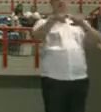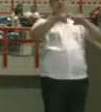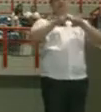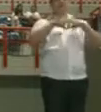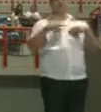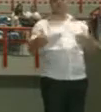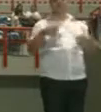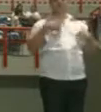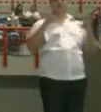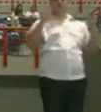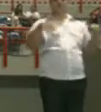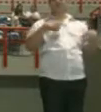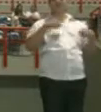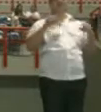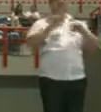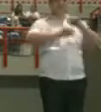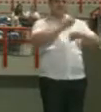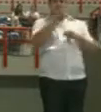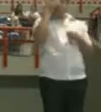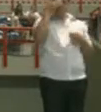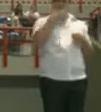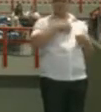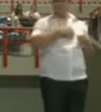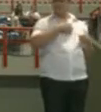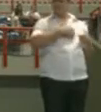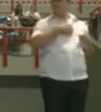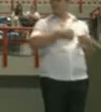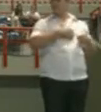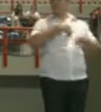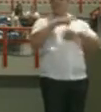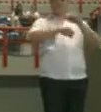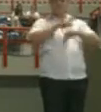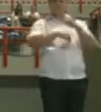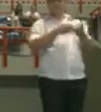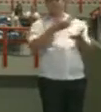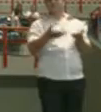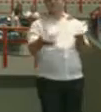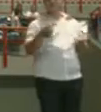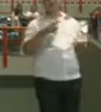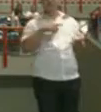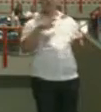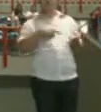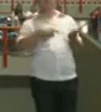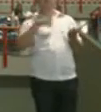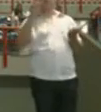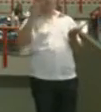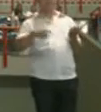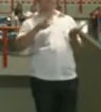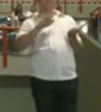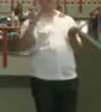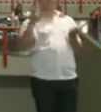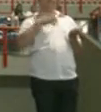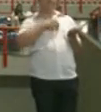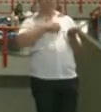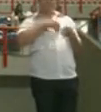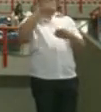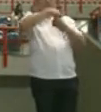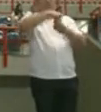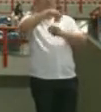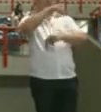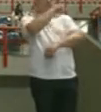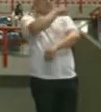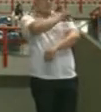quê? Vai ocorrer uma revolta, gente. Está lá o manifesto dos 13 generais. Vai ter uma revolta, tá? No Rio de Janeiro,